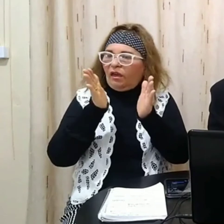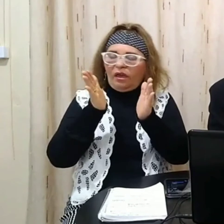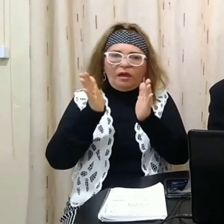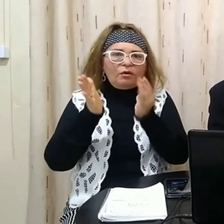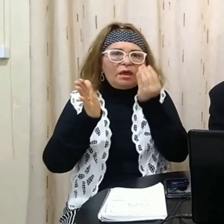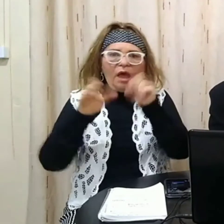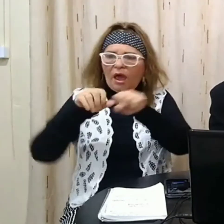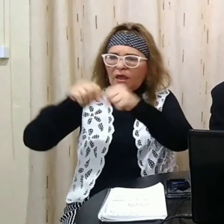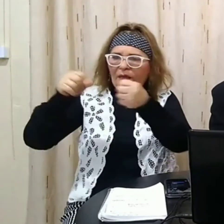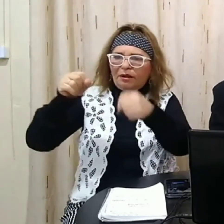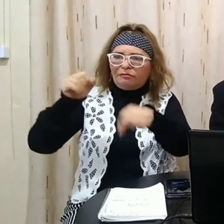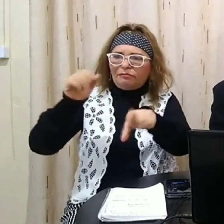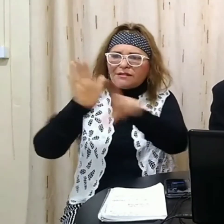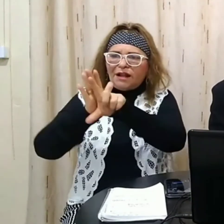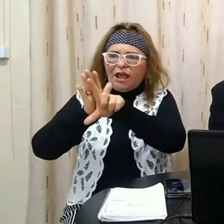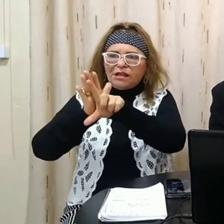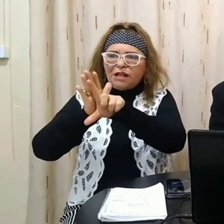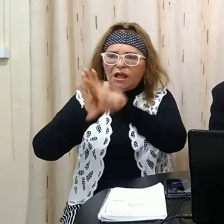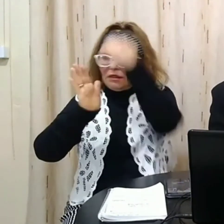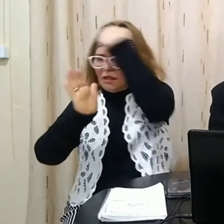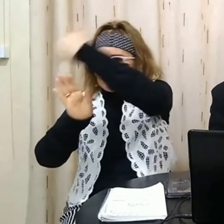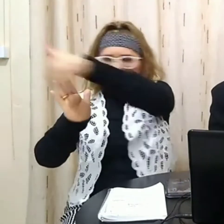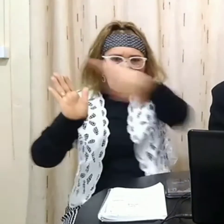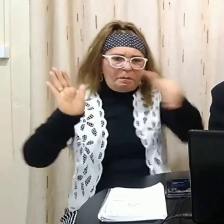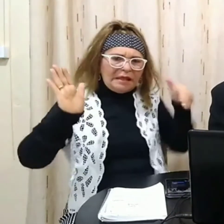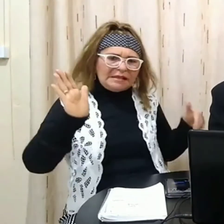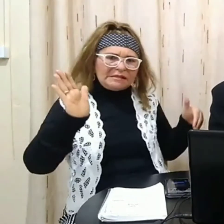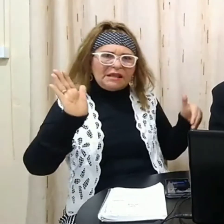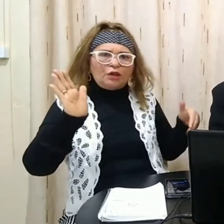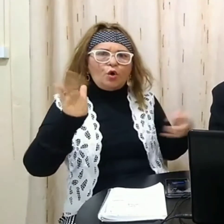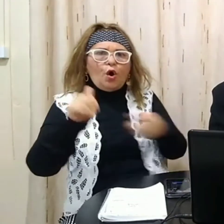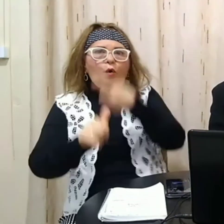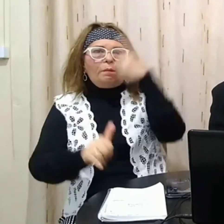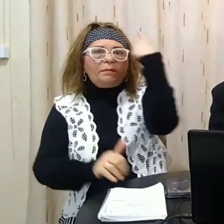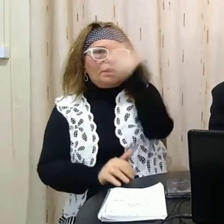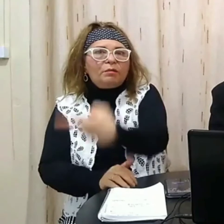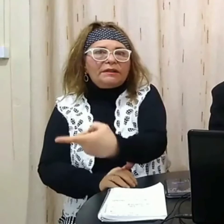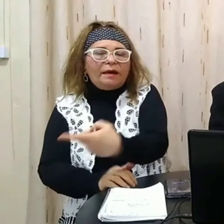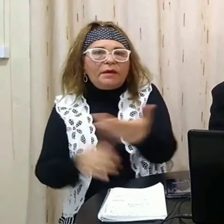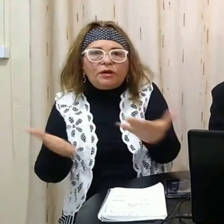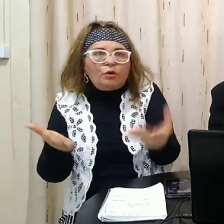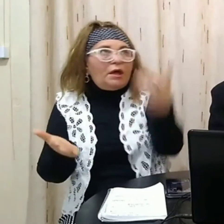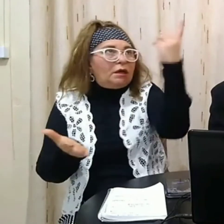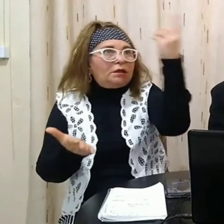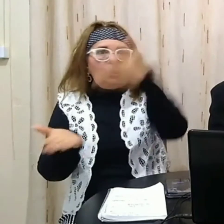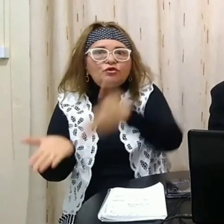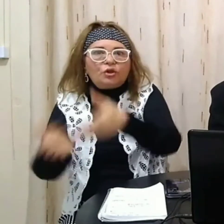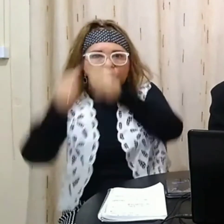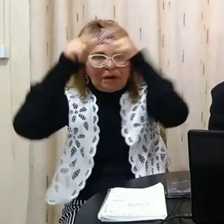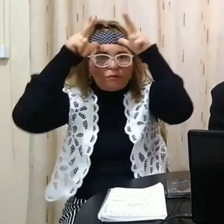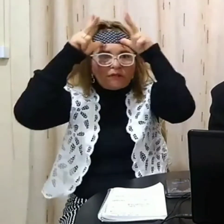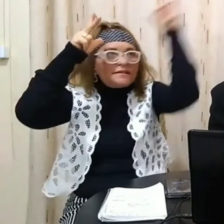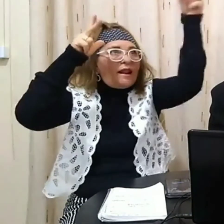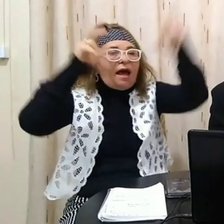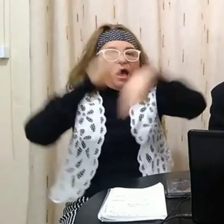negligenciando, infligindo o primeiro mandamento. Estavam desobedecendo o primeiro mandamento que Deus tinha dado a Moisés lá no